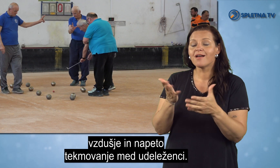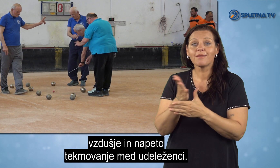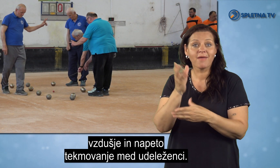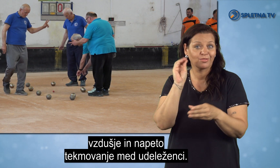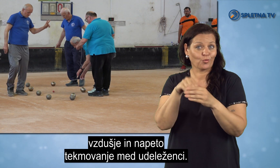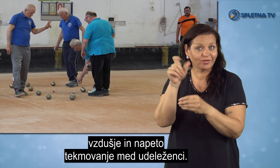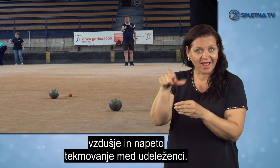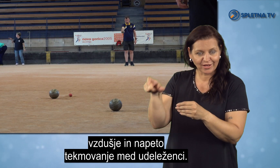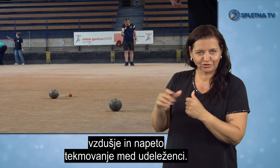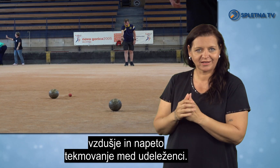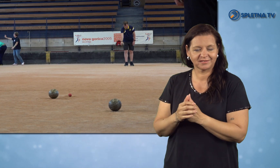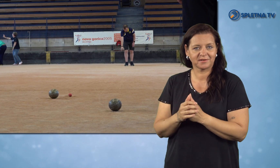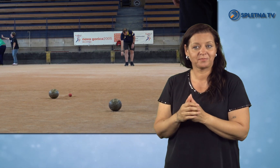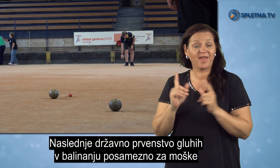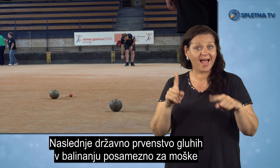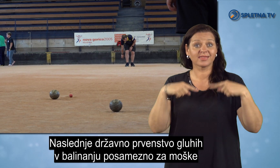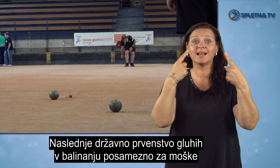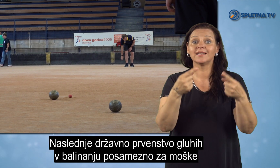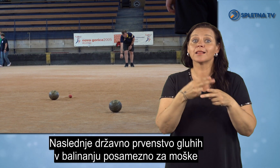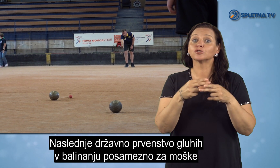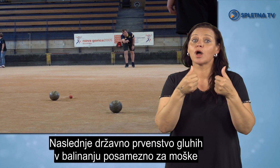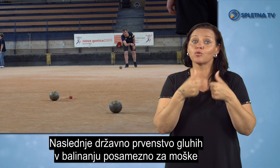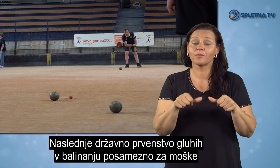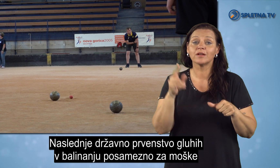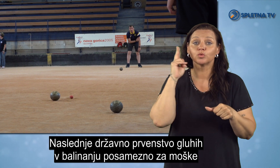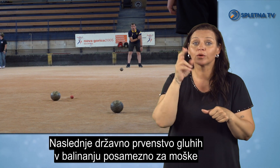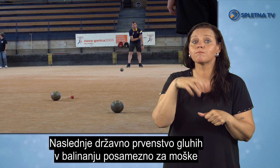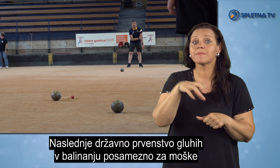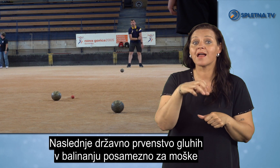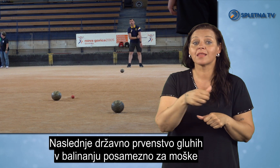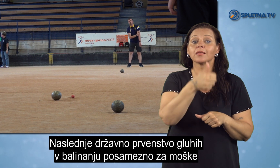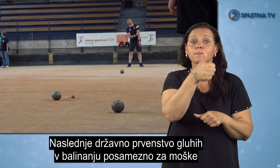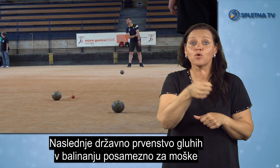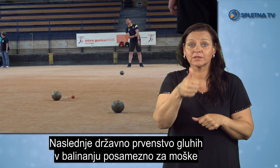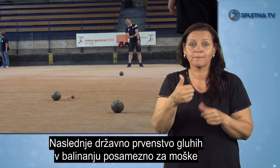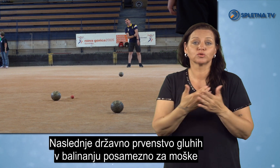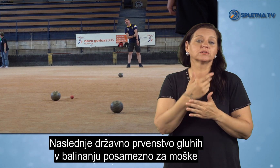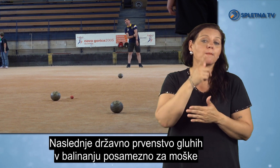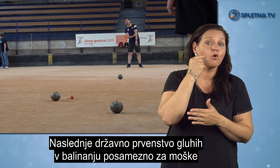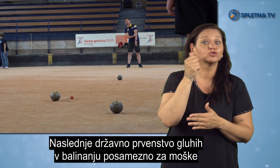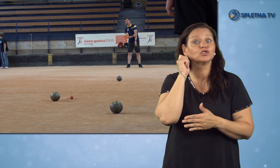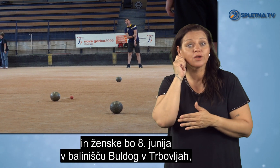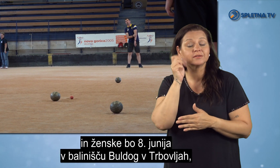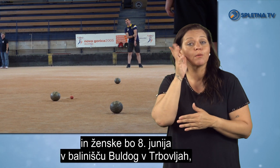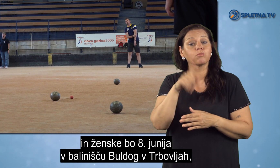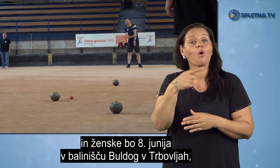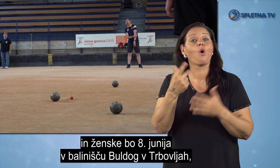udeleženci. Naslednje državno prvenstvo gluhih v balinanju, posamezno za moške in ženske, bo